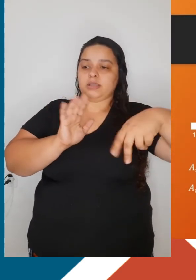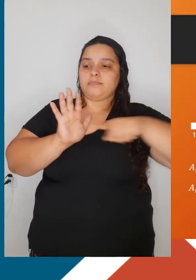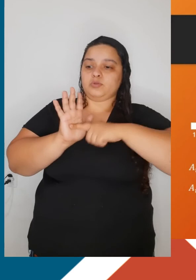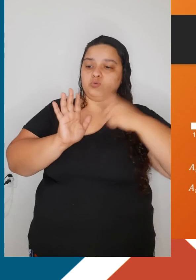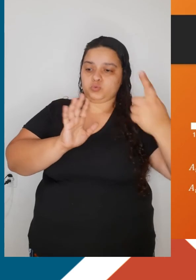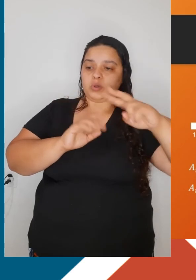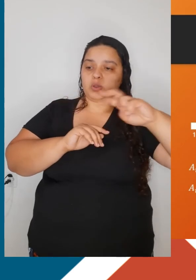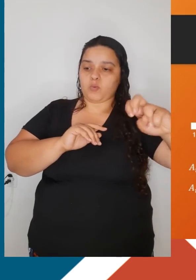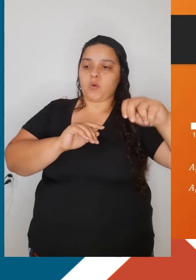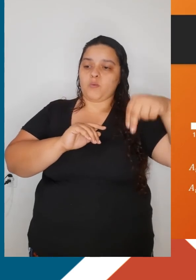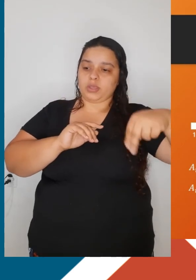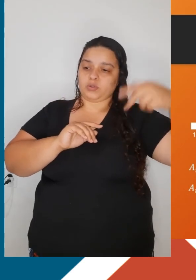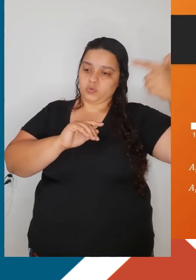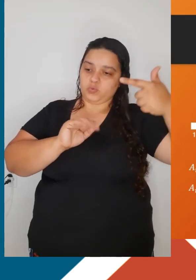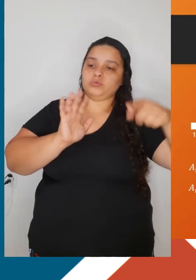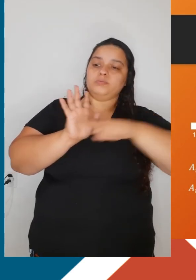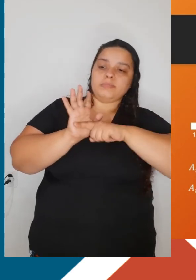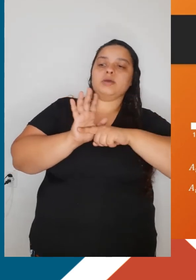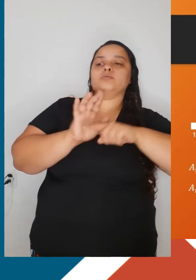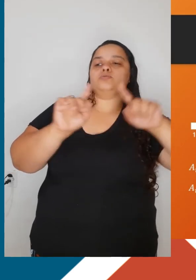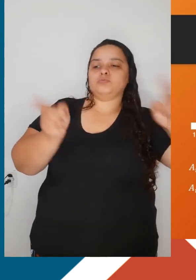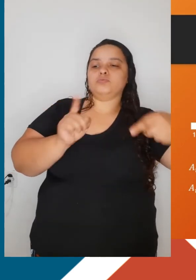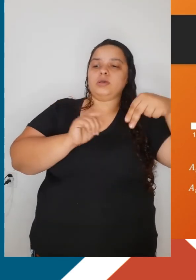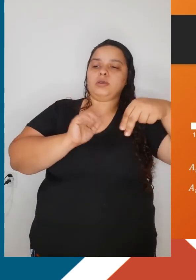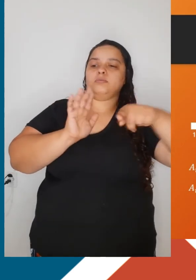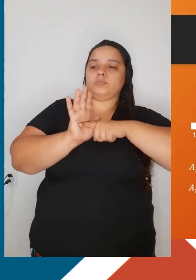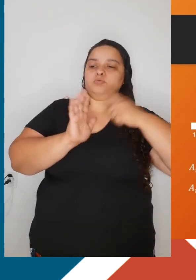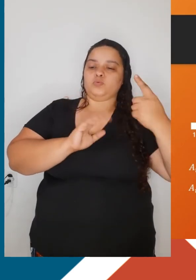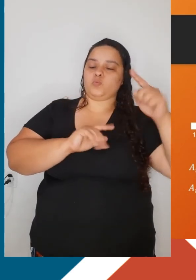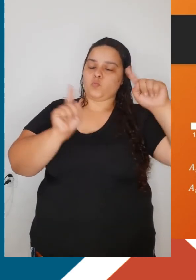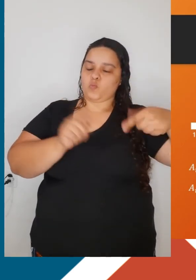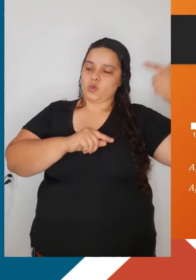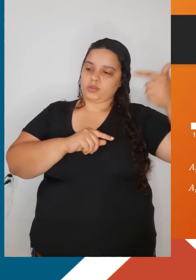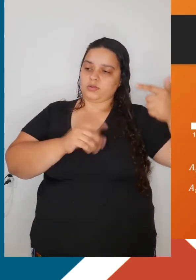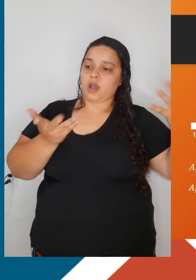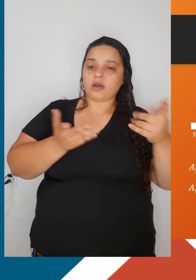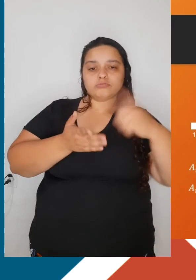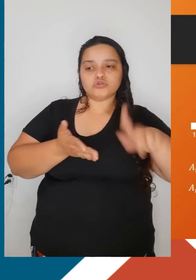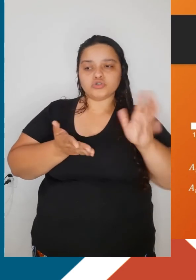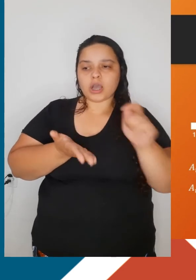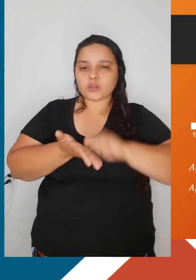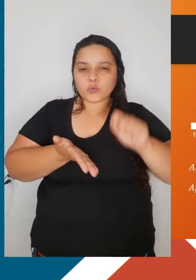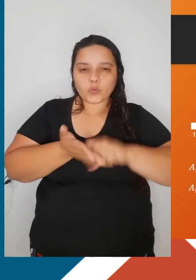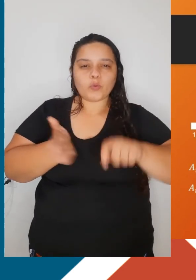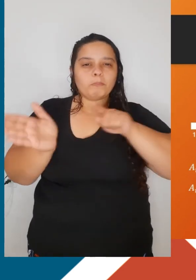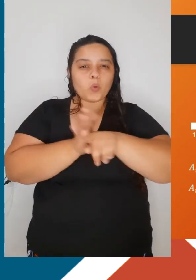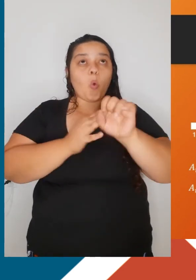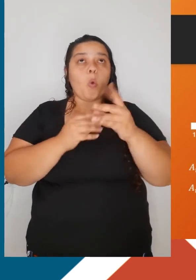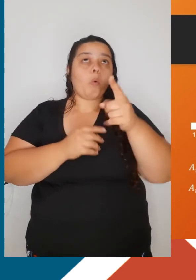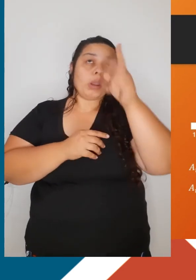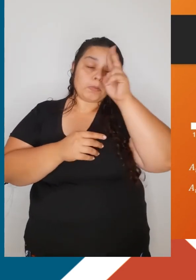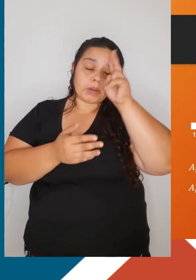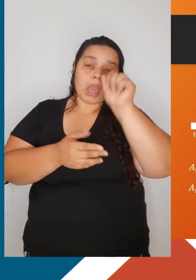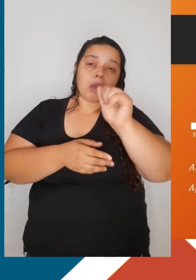n-1, que é igual a n ao quadrado menos n-1 ao quadrado. Quem tiver anotado a questão ou se lembrar